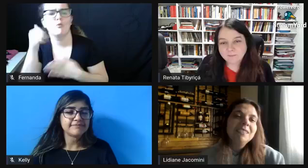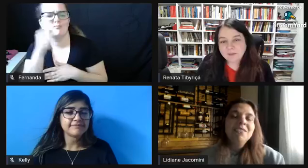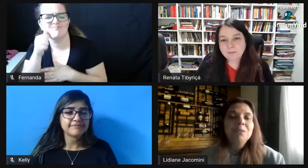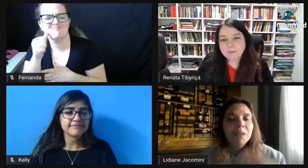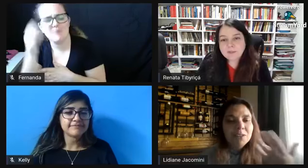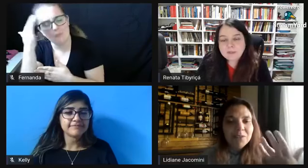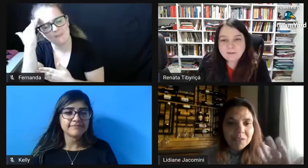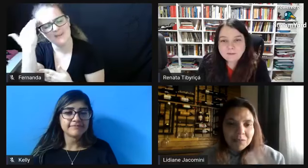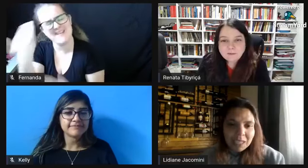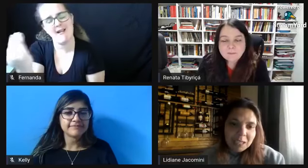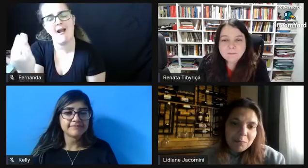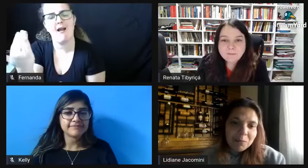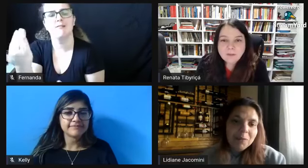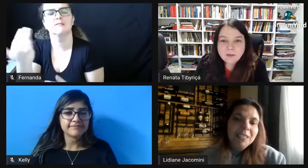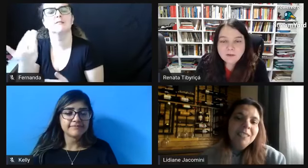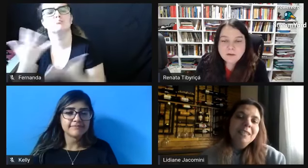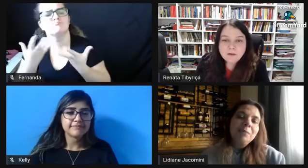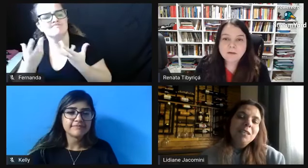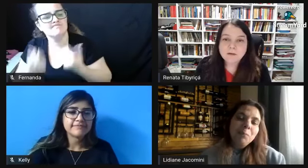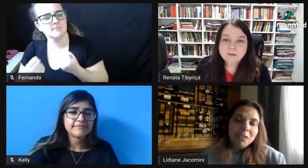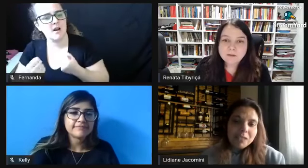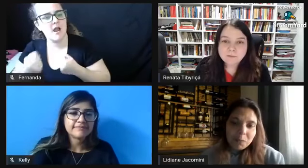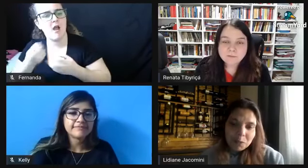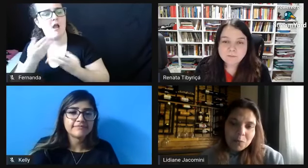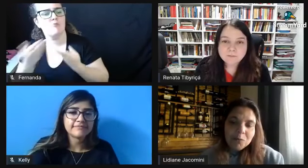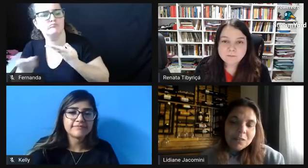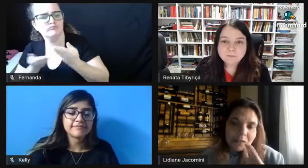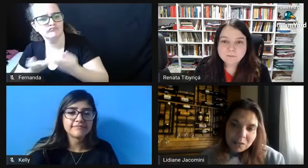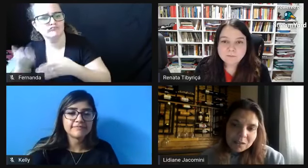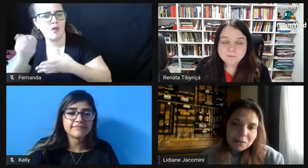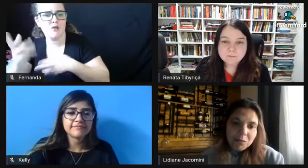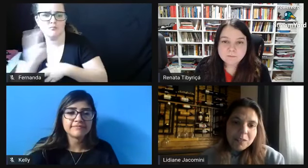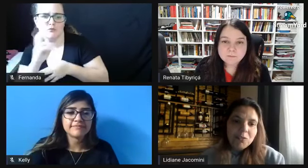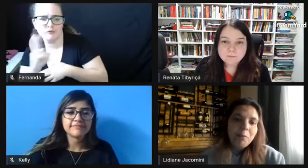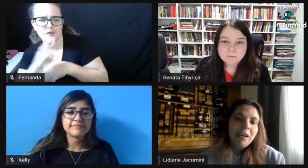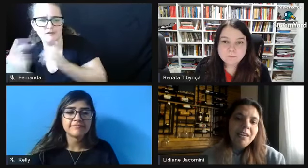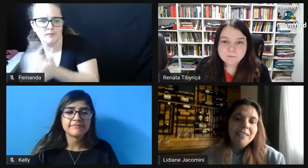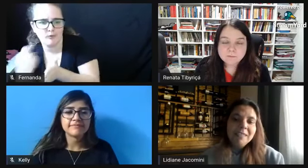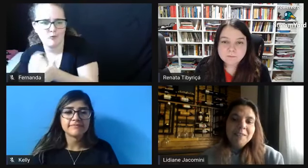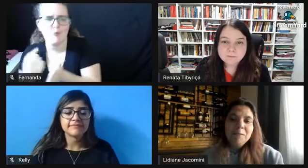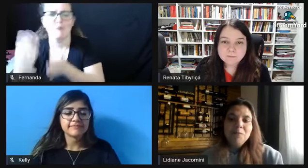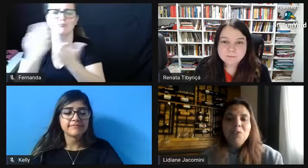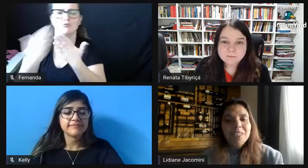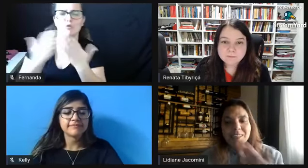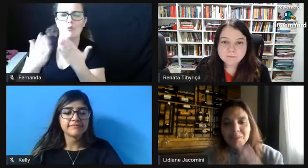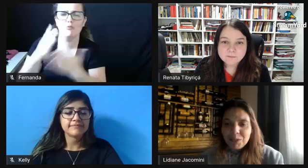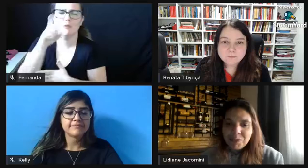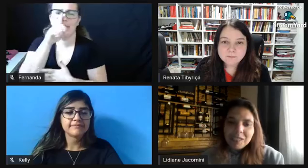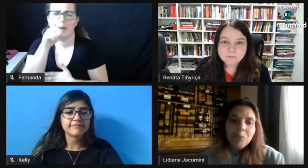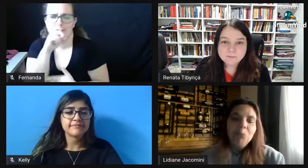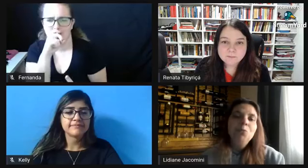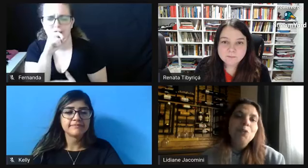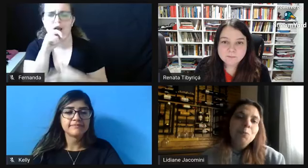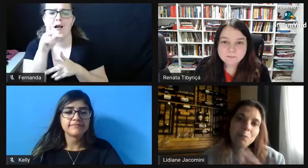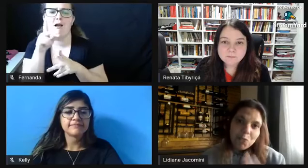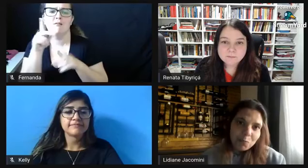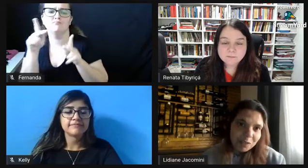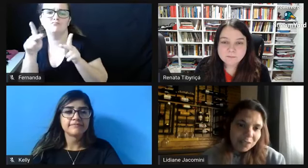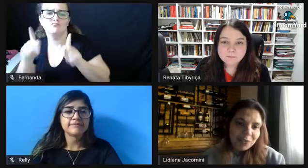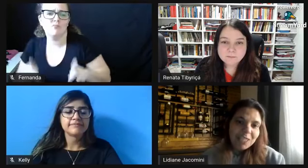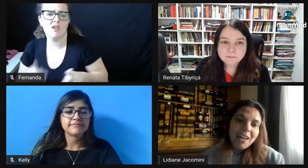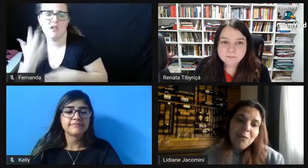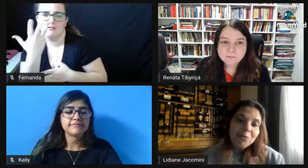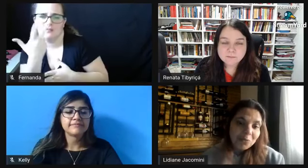por ter cedido parte do seu tempo para responder essas perguntas, as nossas dúvidas de pais, de criança com deficiência